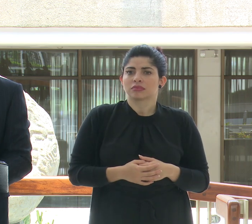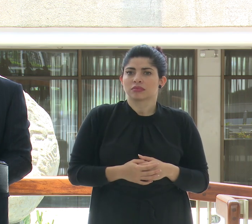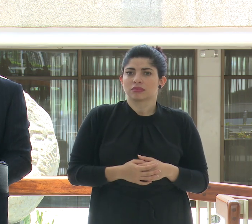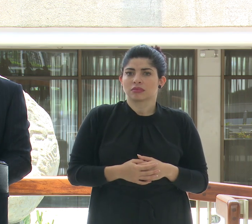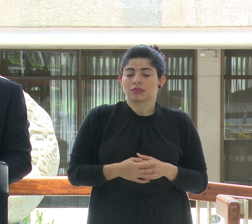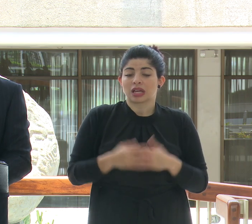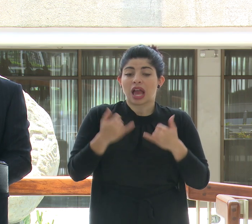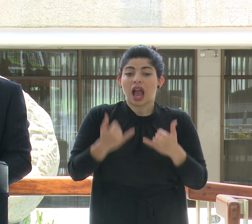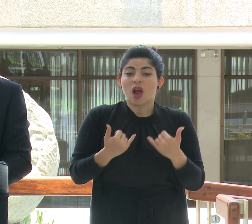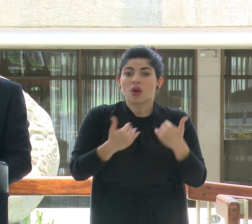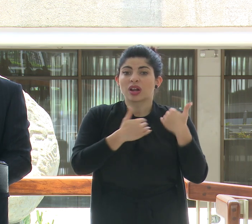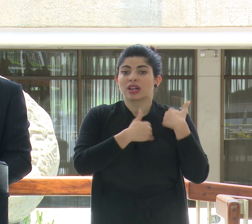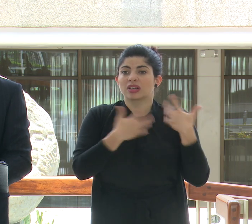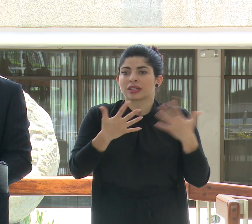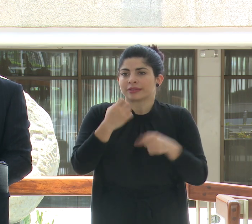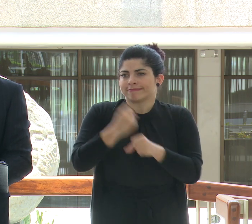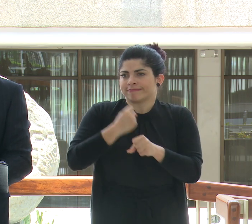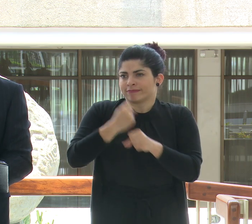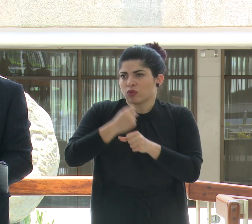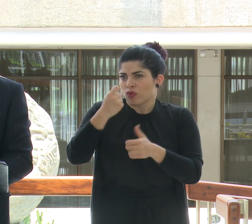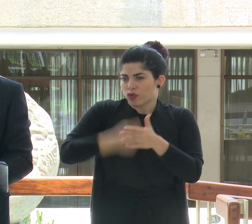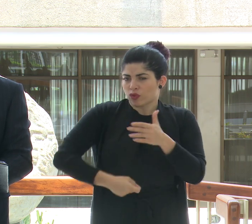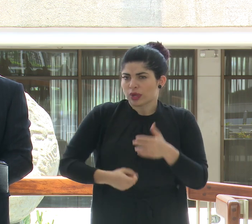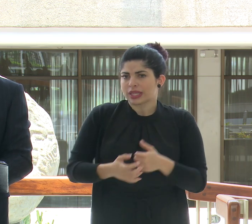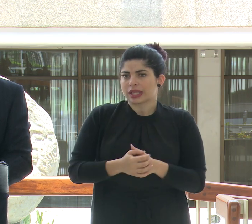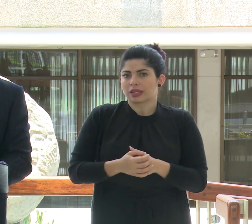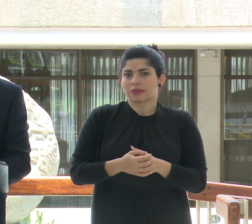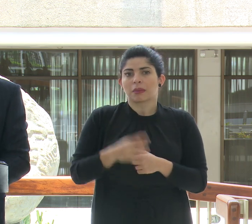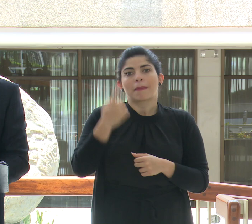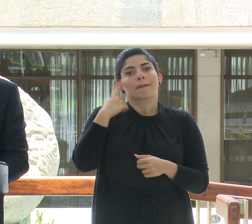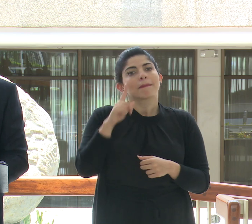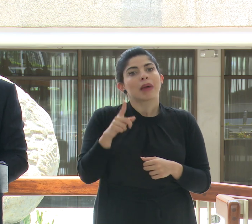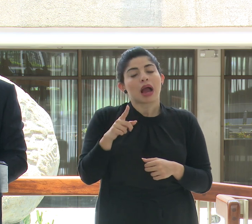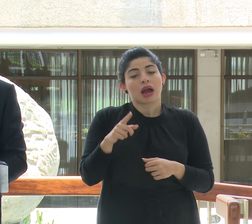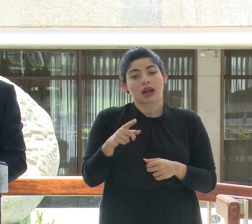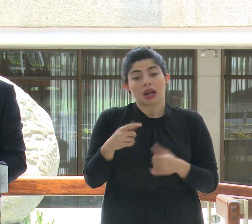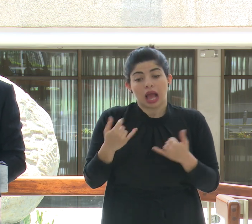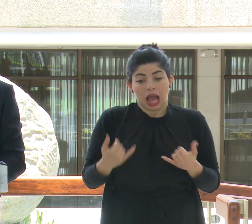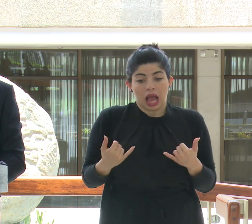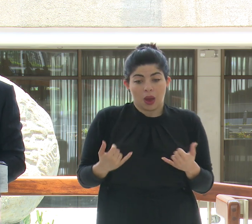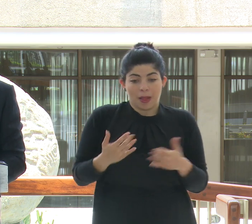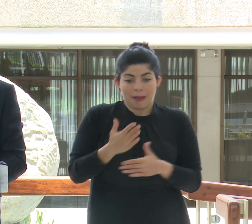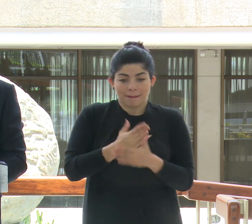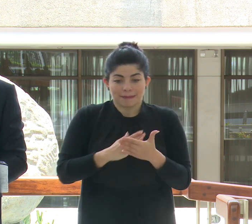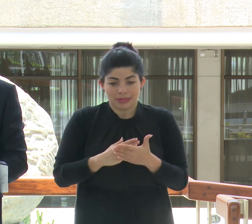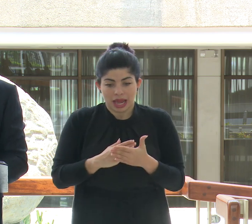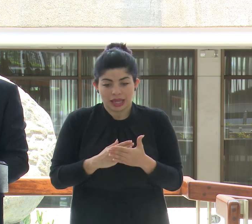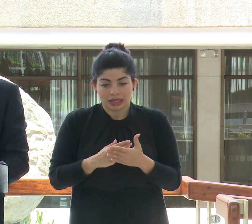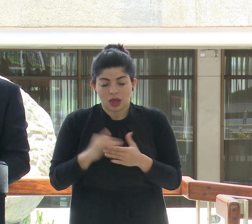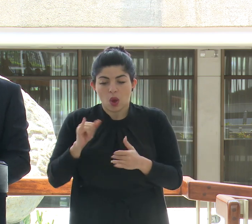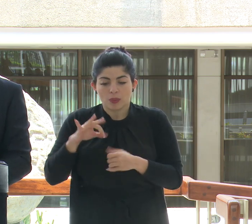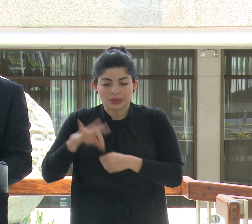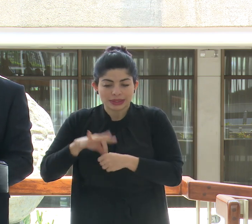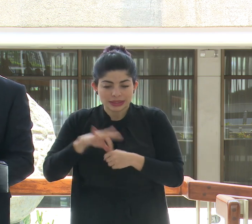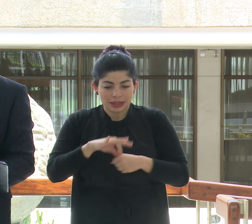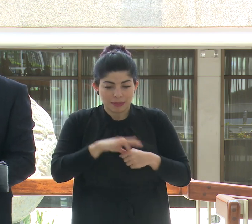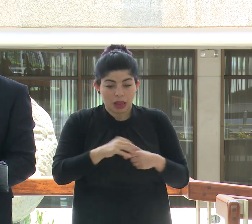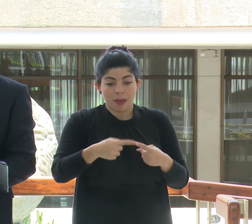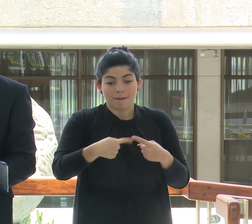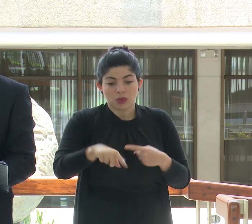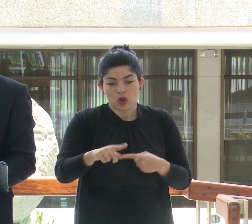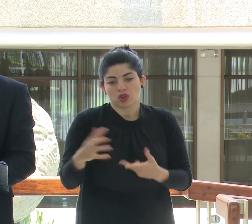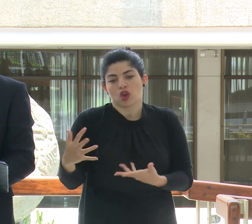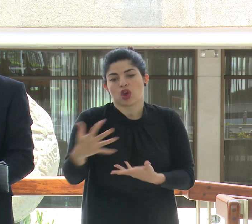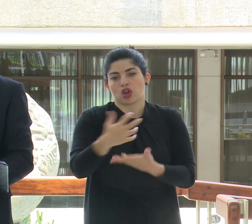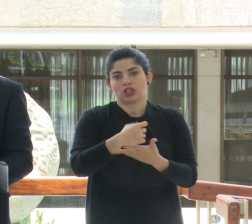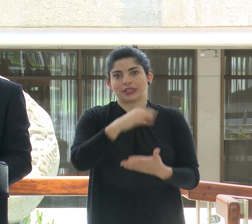y lo que nos toca ahora es eso, trabajar fuertemente para, estamos en la parte de plantar y muy prontamente